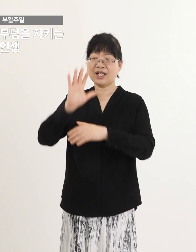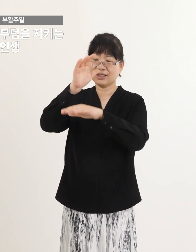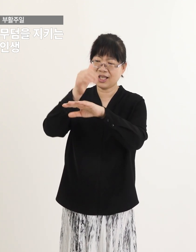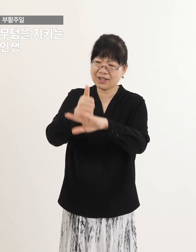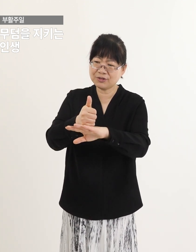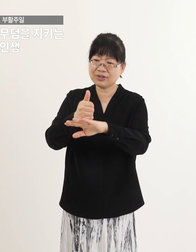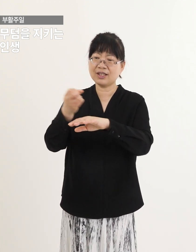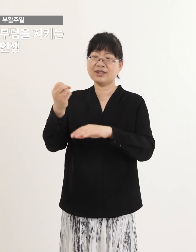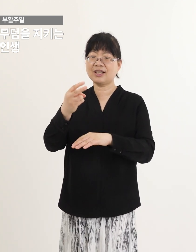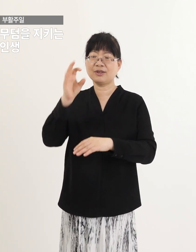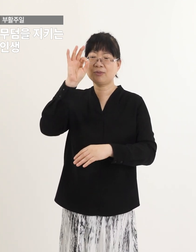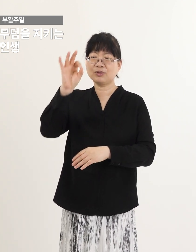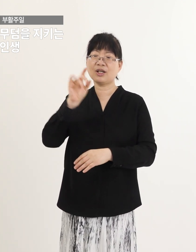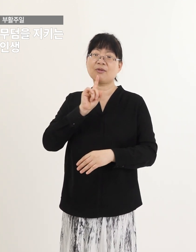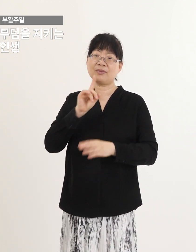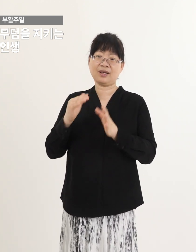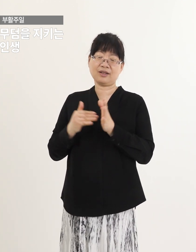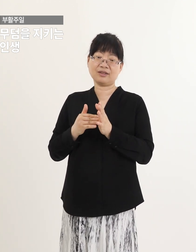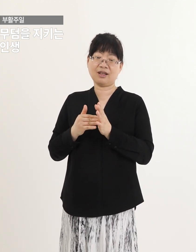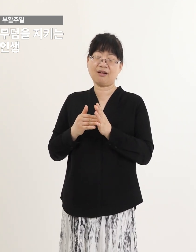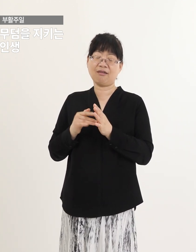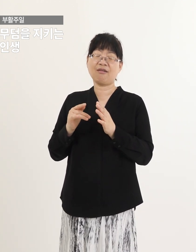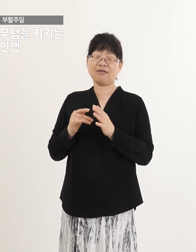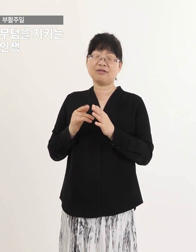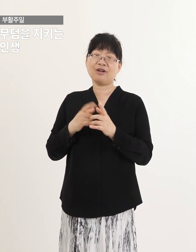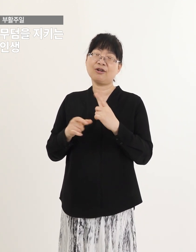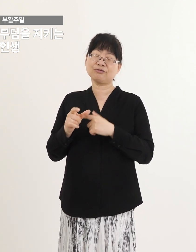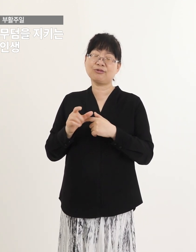나중에 다시 보자고 하셨다 라든지.